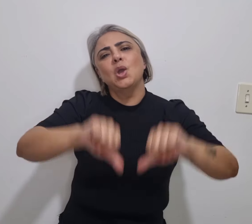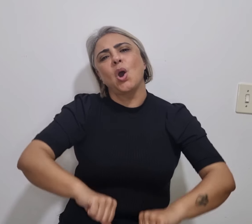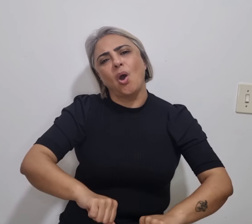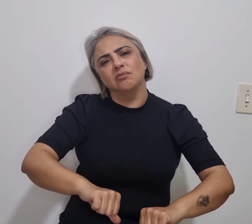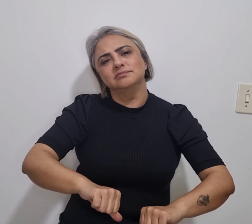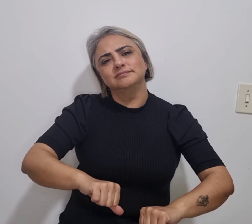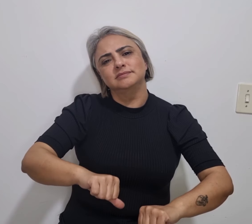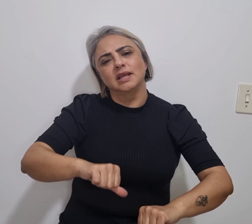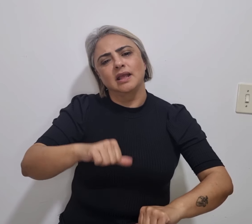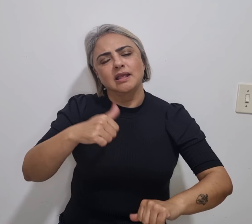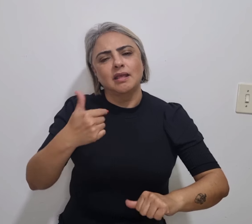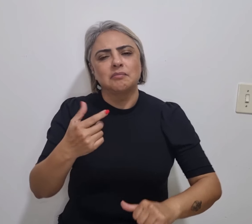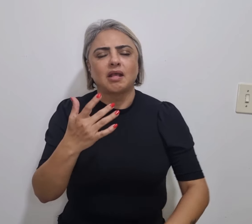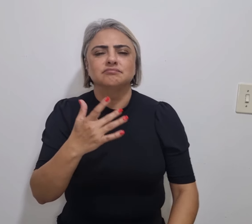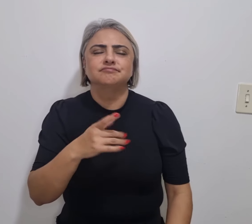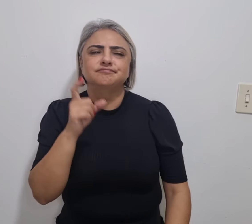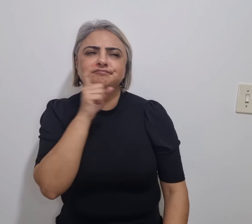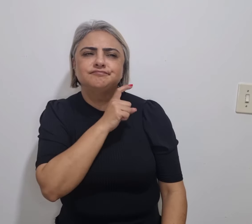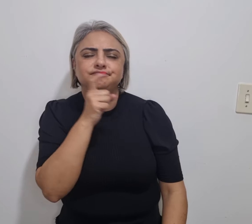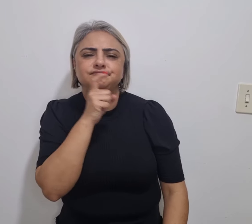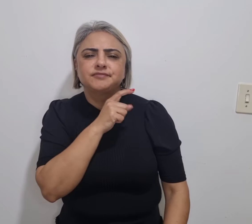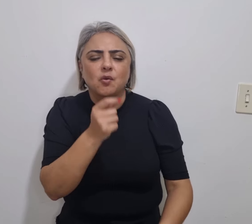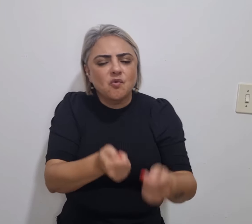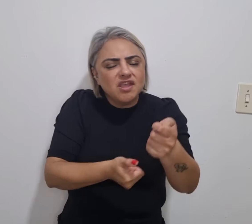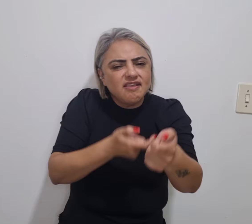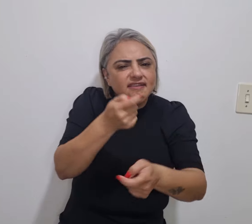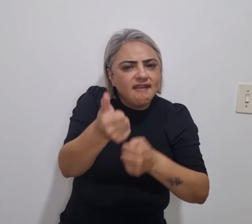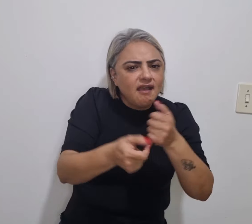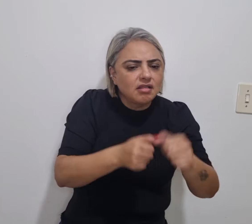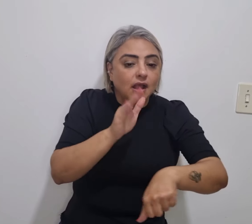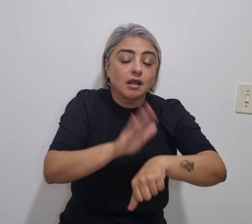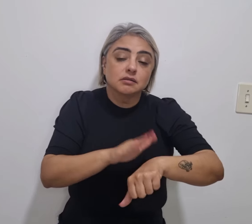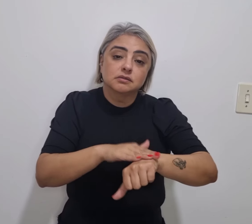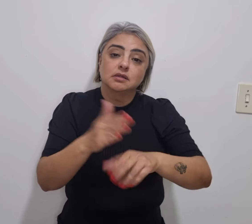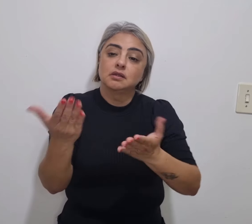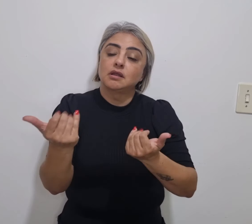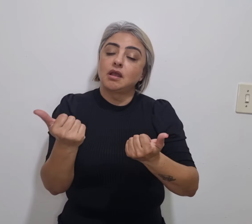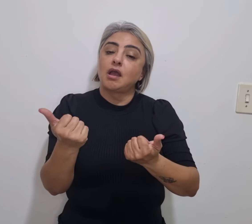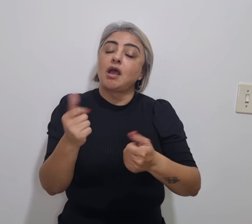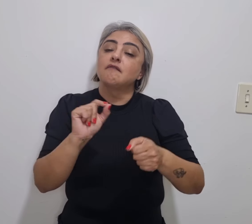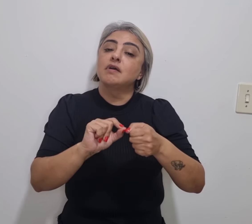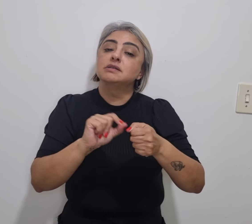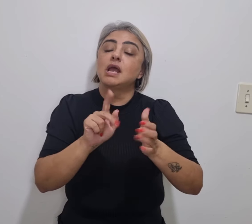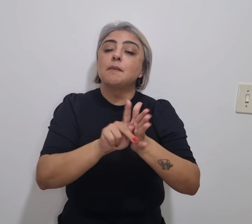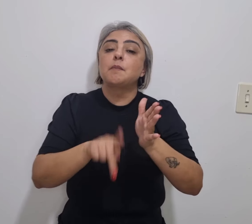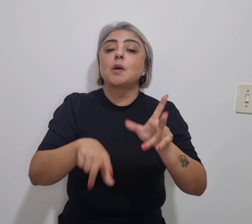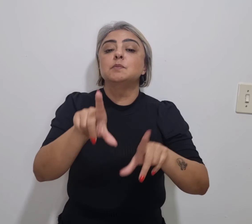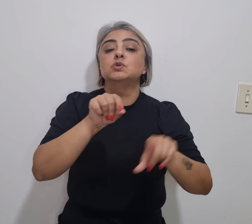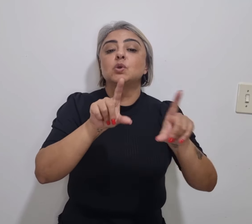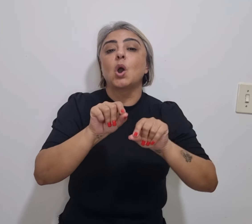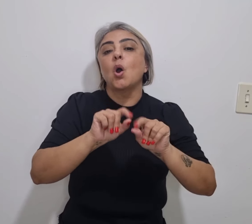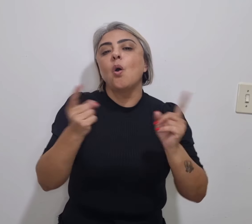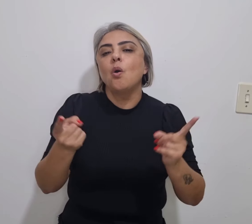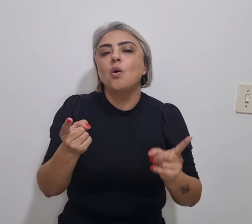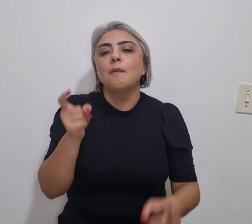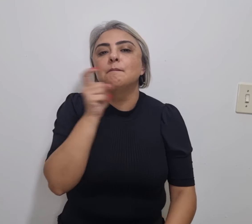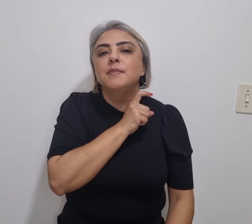a dissimulação da autonomia do jovem de fazer suas escolhas ou do fetiche do